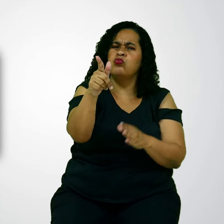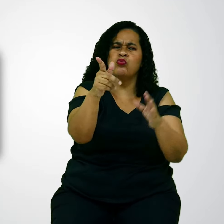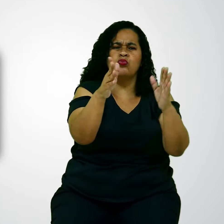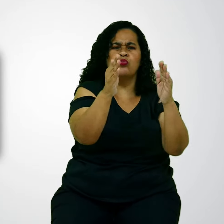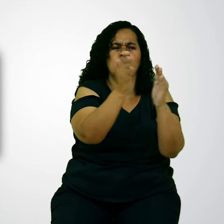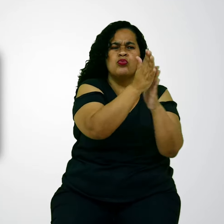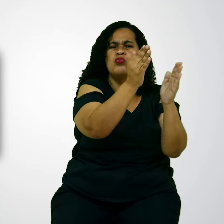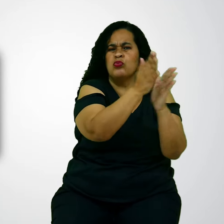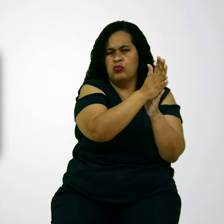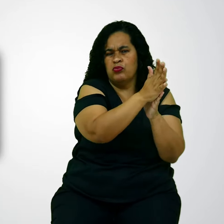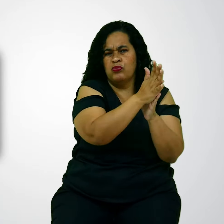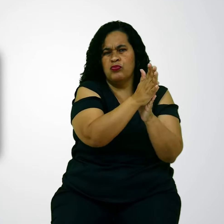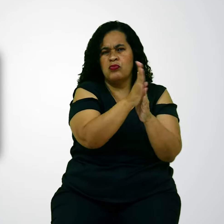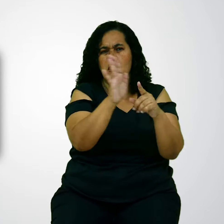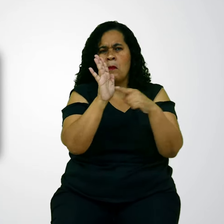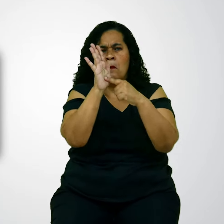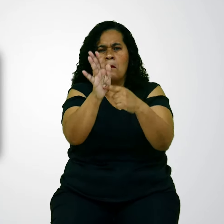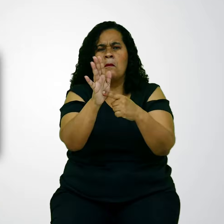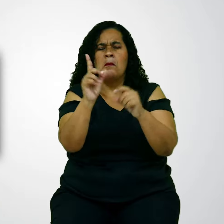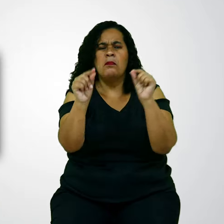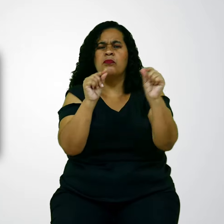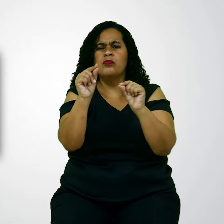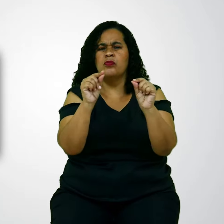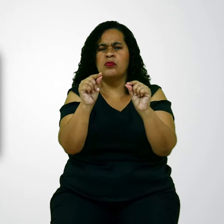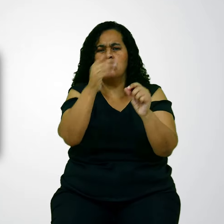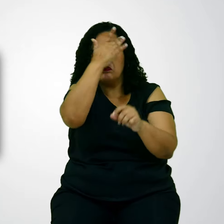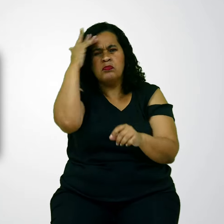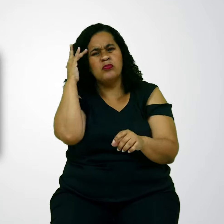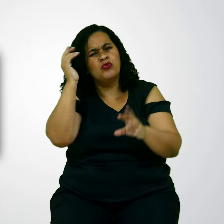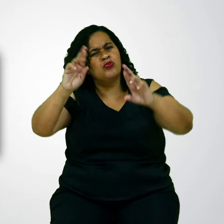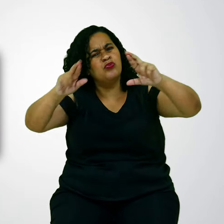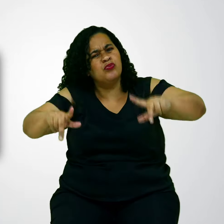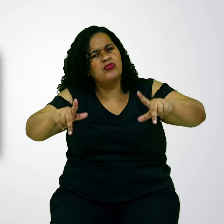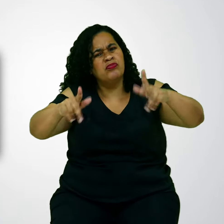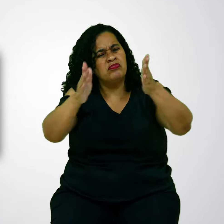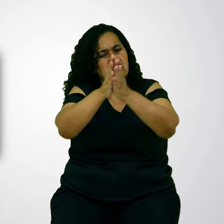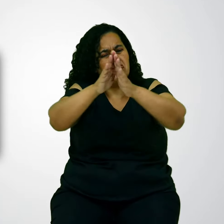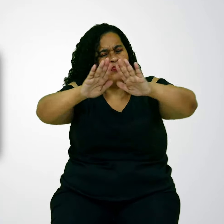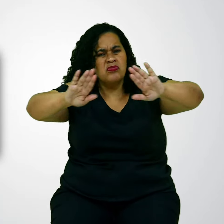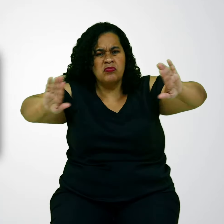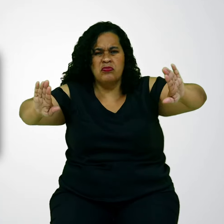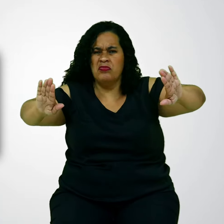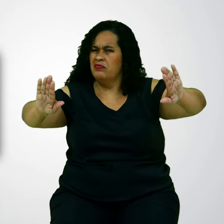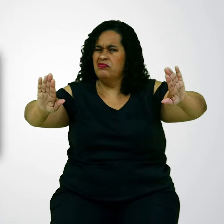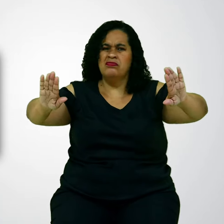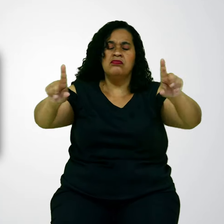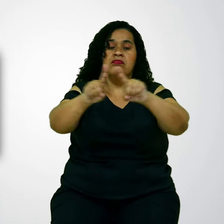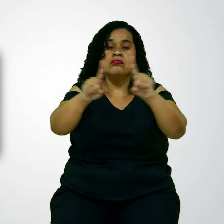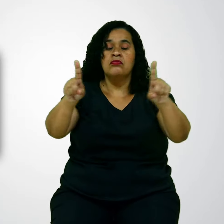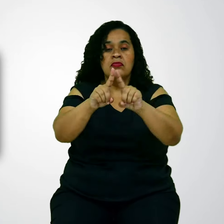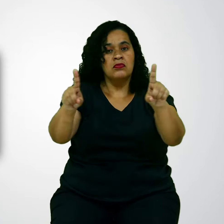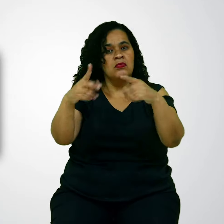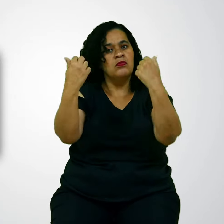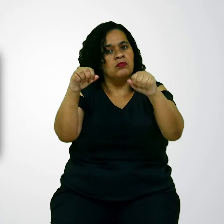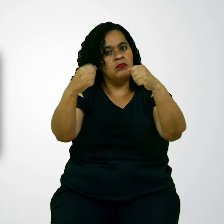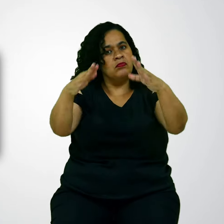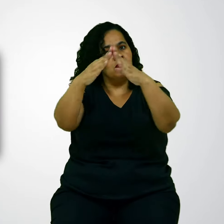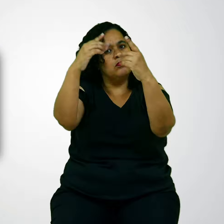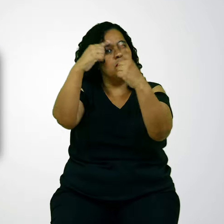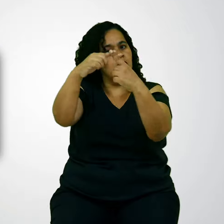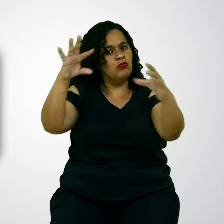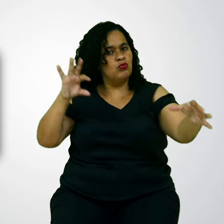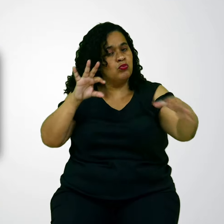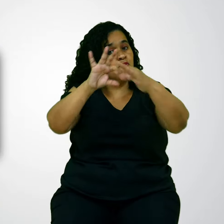faz da igreja refém. Então a igreja ela não é refém de uma outra igreja dentro dela. O grupo ele não é